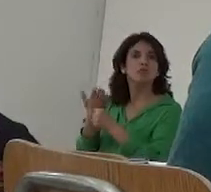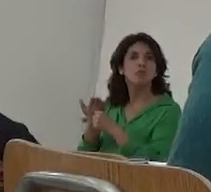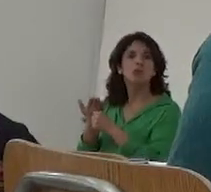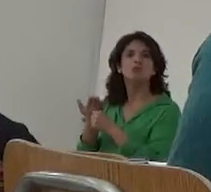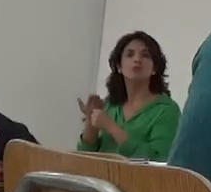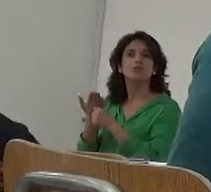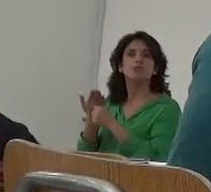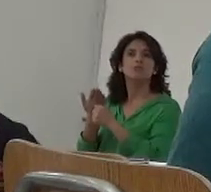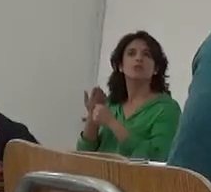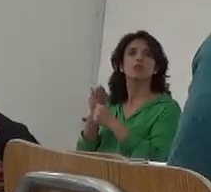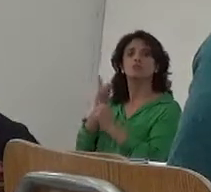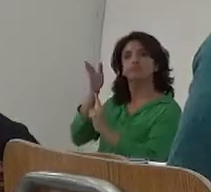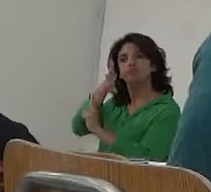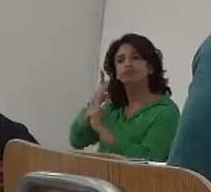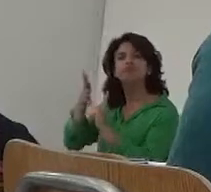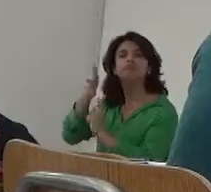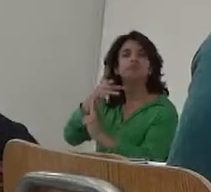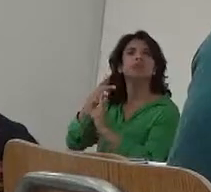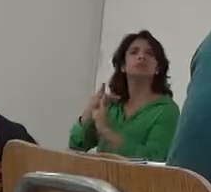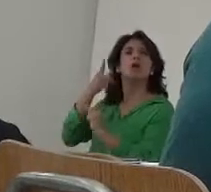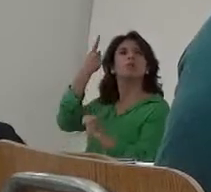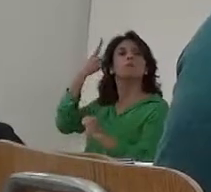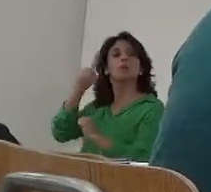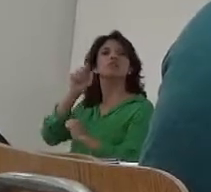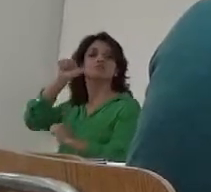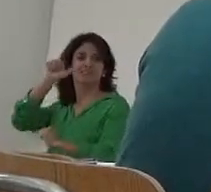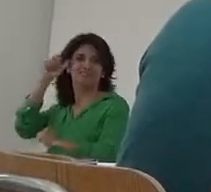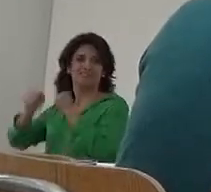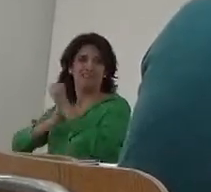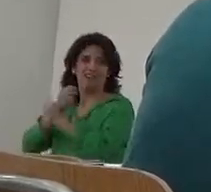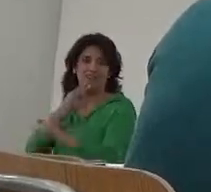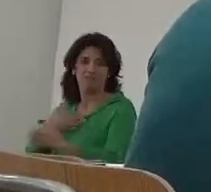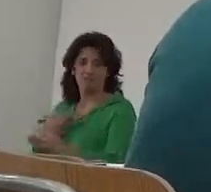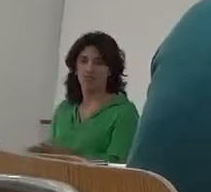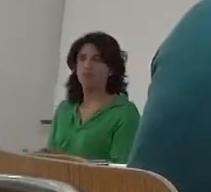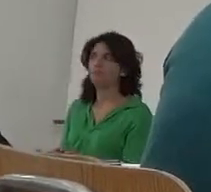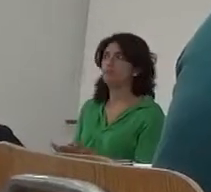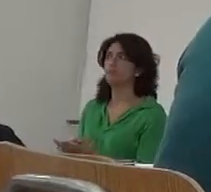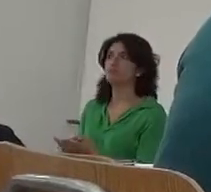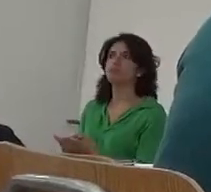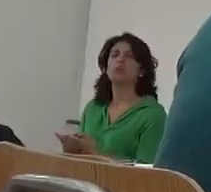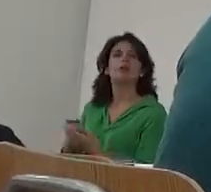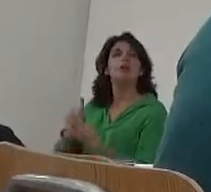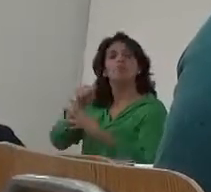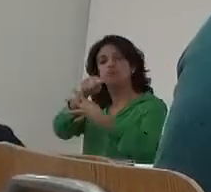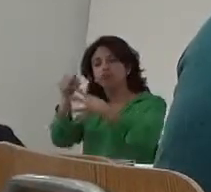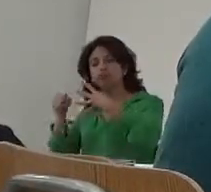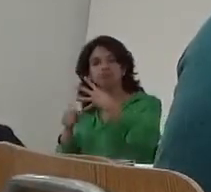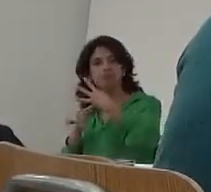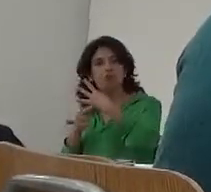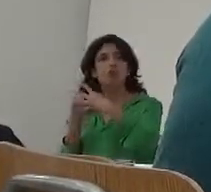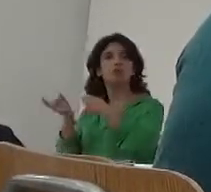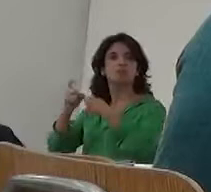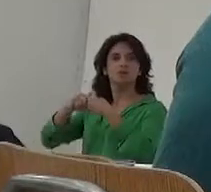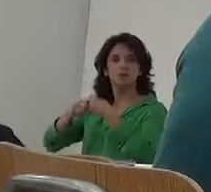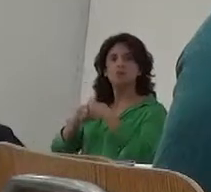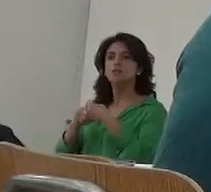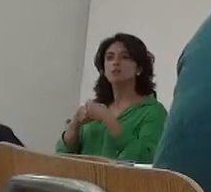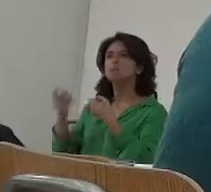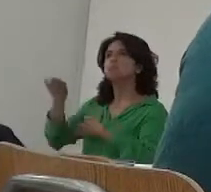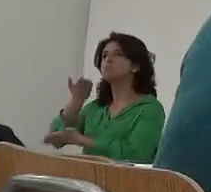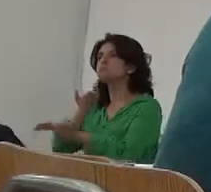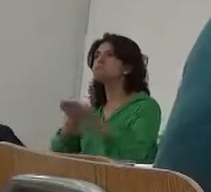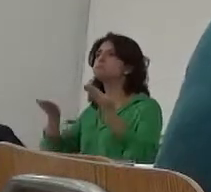perdón, 4 años de inmersión en la lengua con 6 años de edad. Los 4 participantes que conviven, interactúan en el